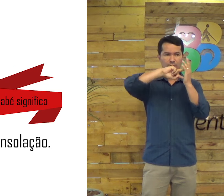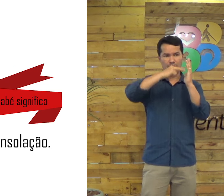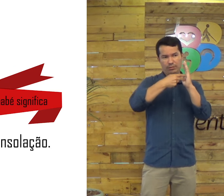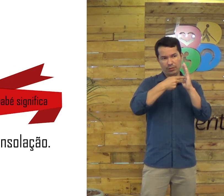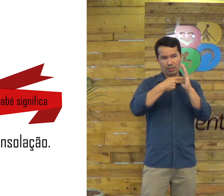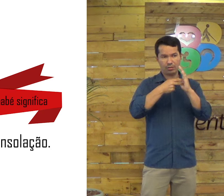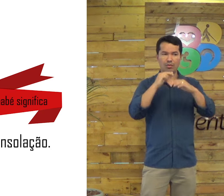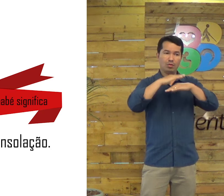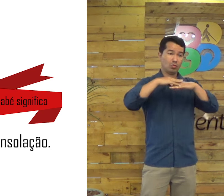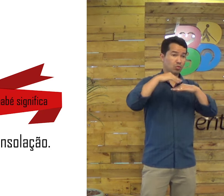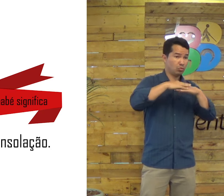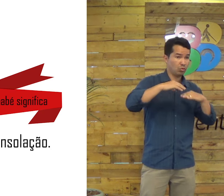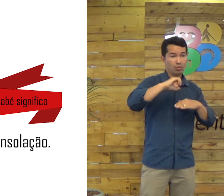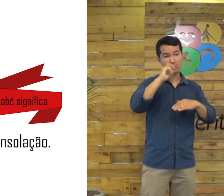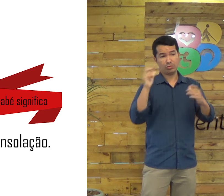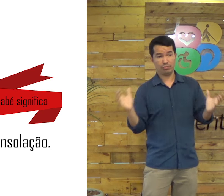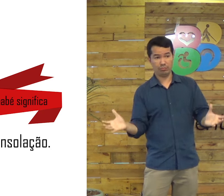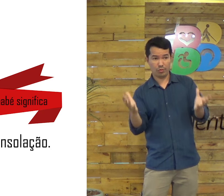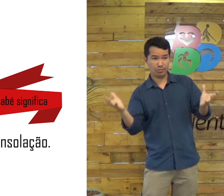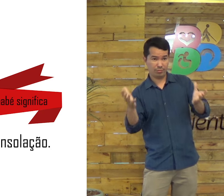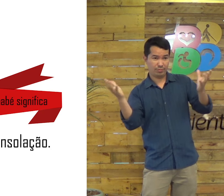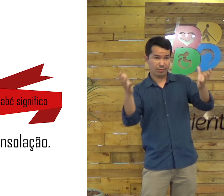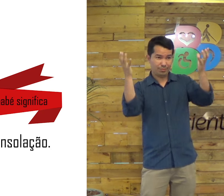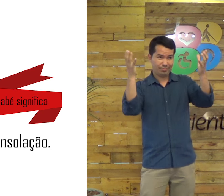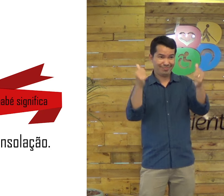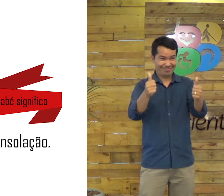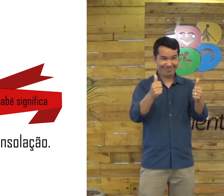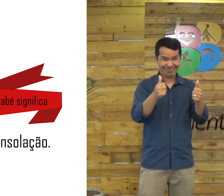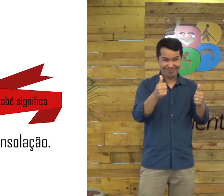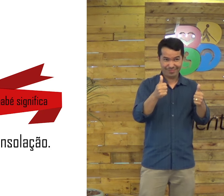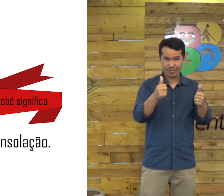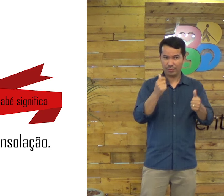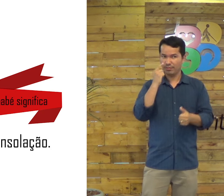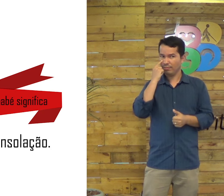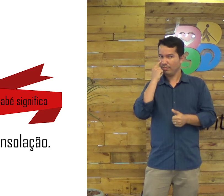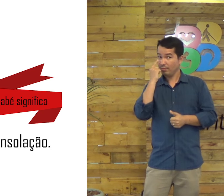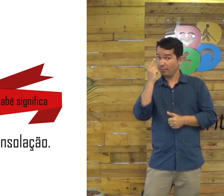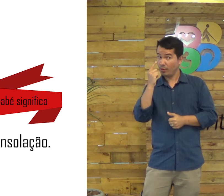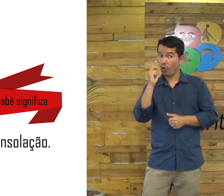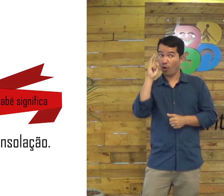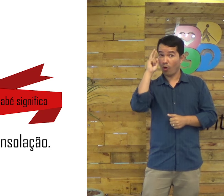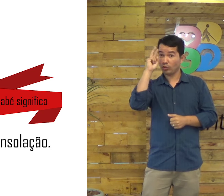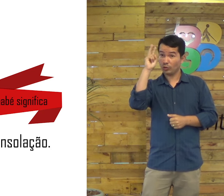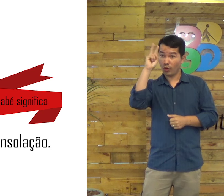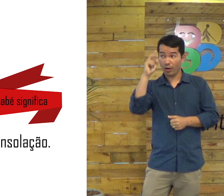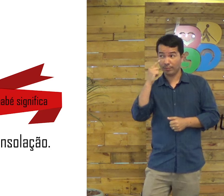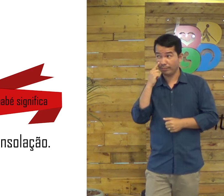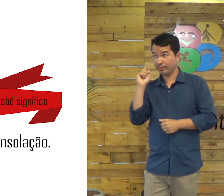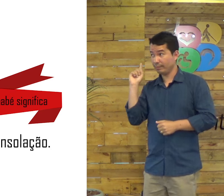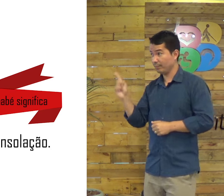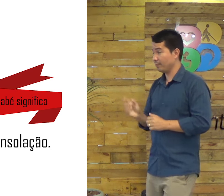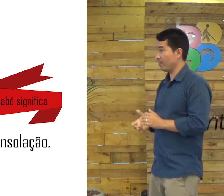Em grego, isso que significa consolação ou motivação. Olha só.